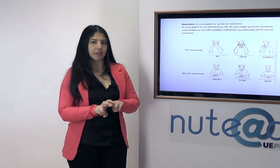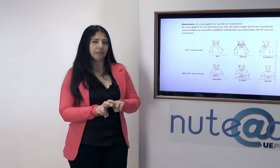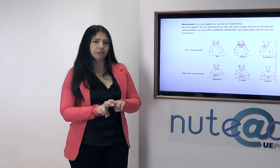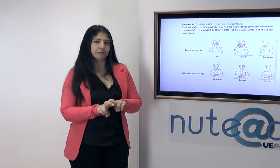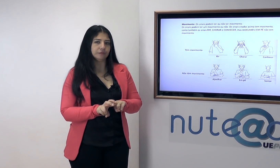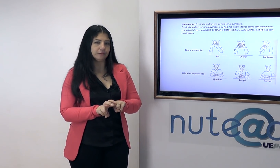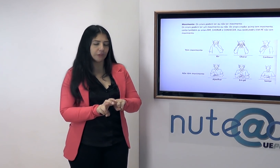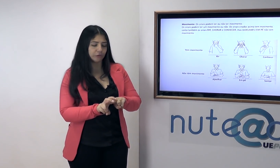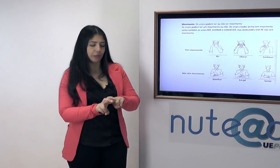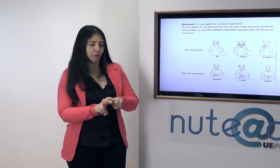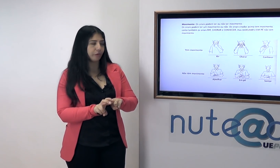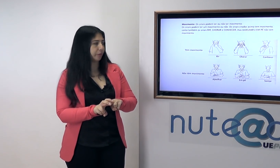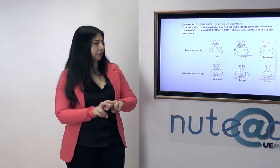Ele não tem movimento.